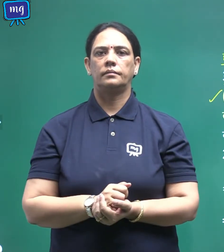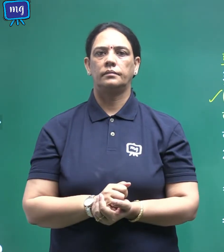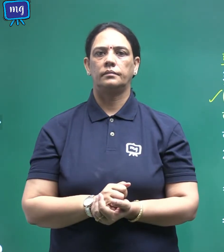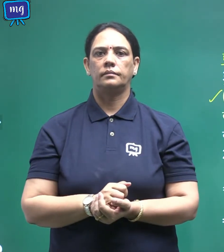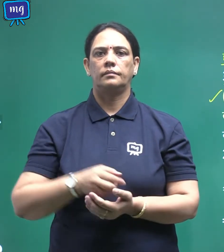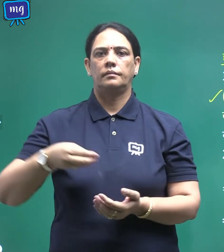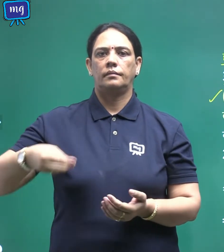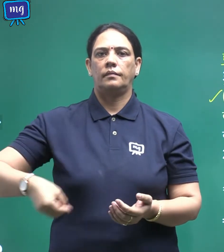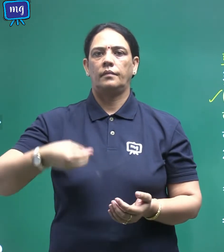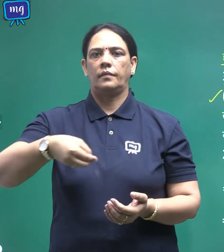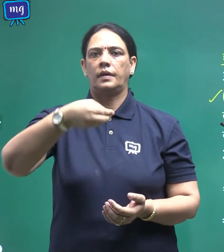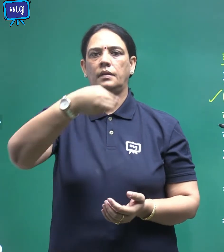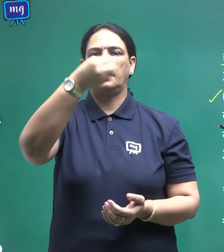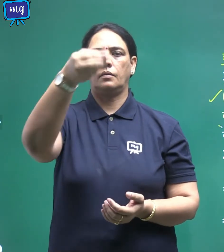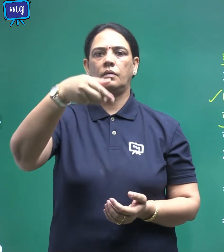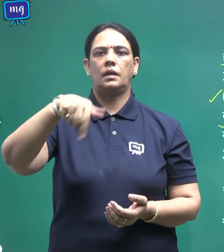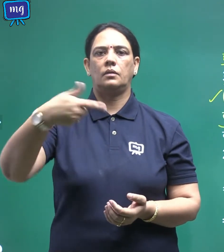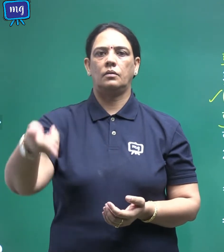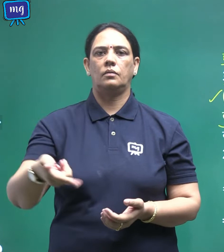वृद्धि हो गई तो